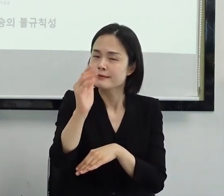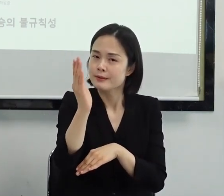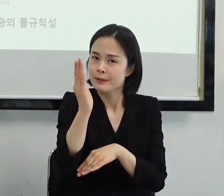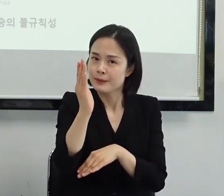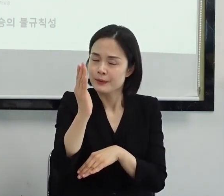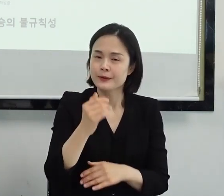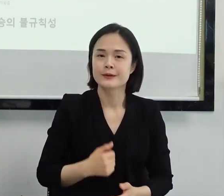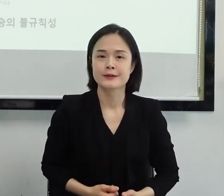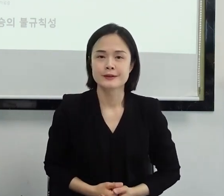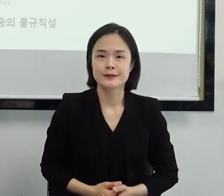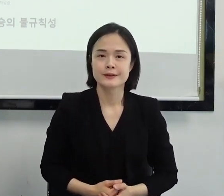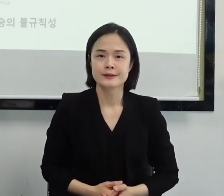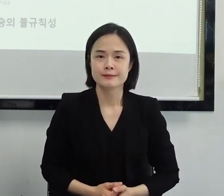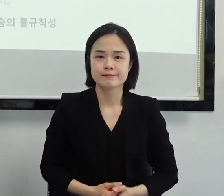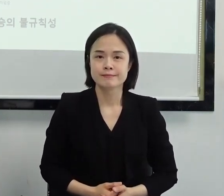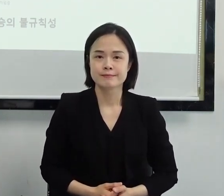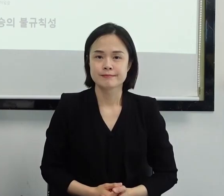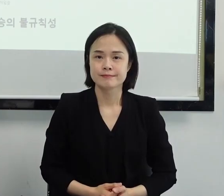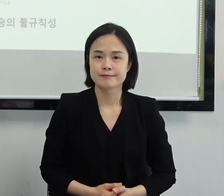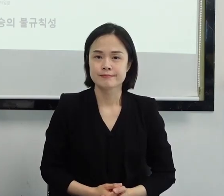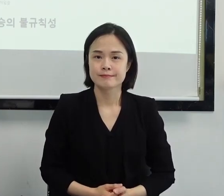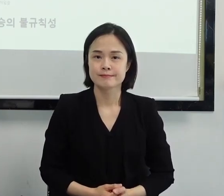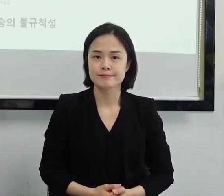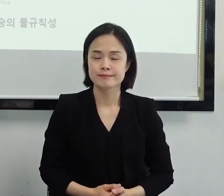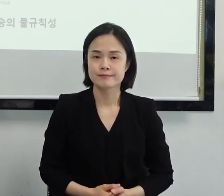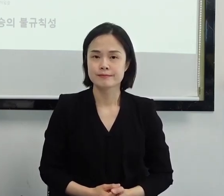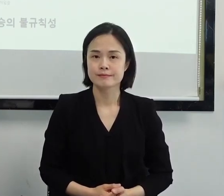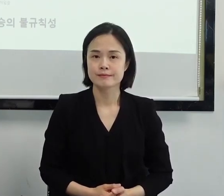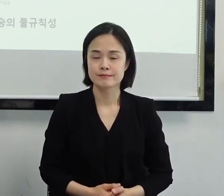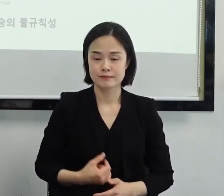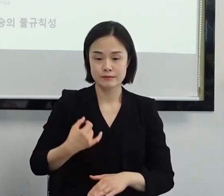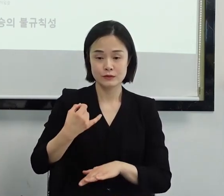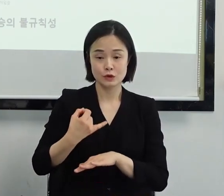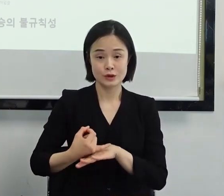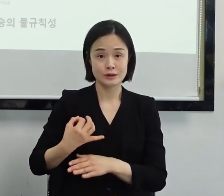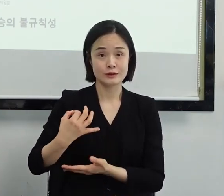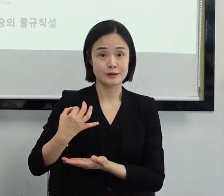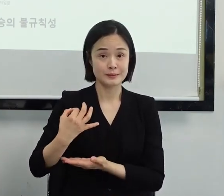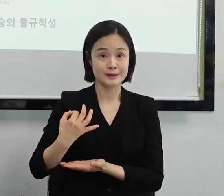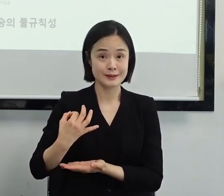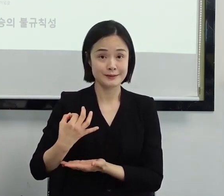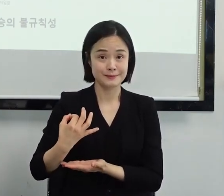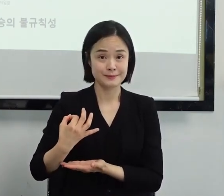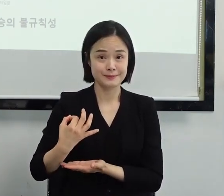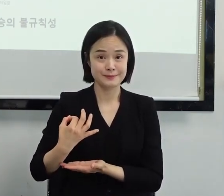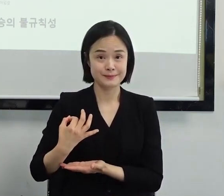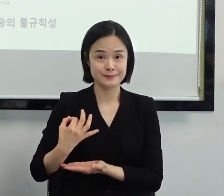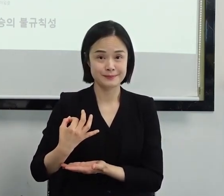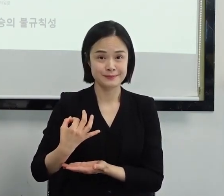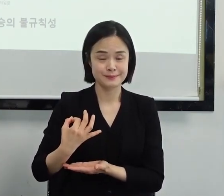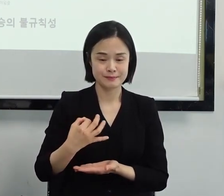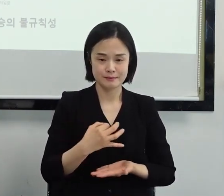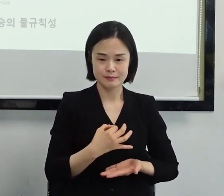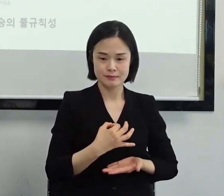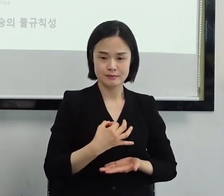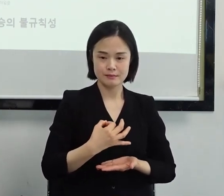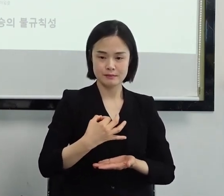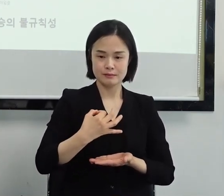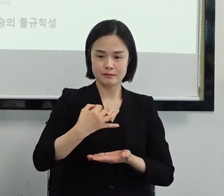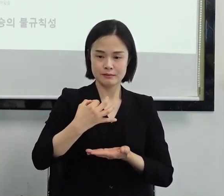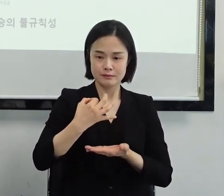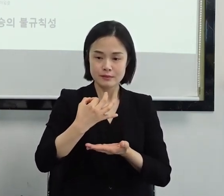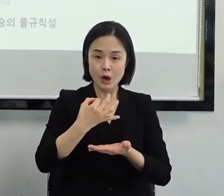이제 볼 수 있습니다. 근데 이제 최저임금이라고 하는 것이 계속 뭐 이렇게 꾸준히 얼마씩 오르는 게